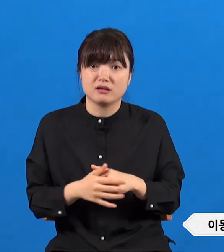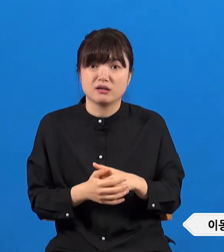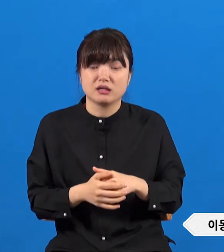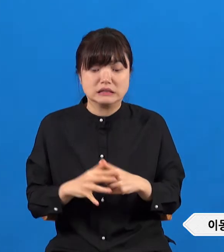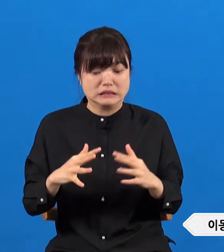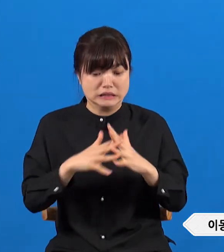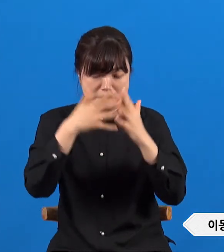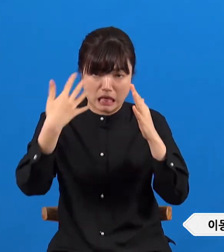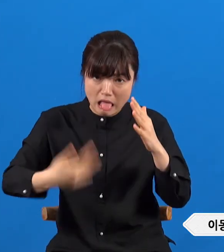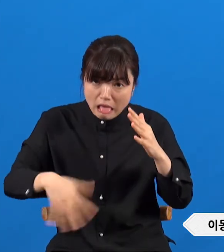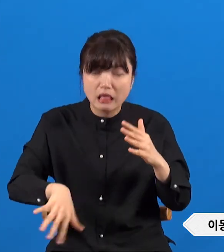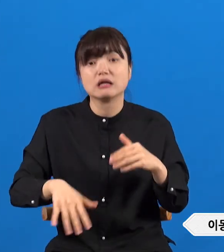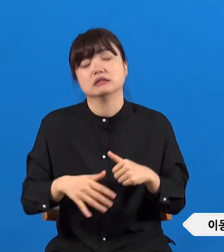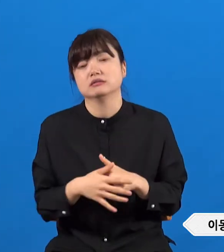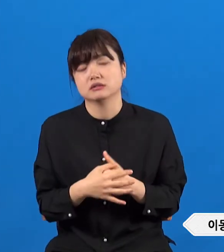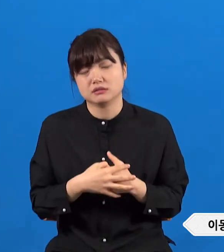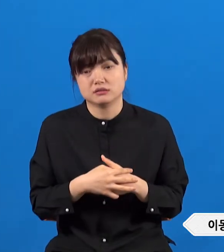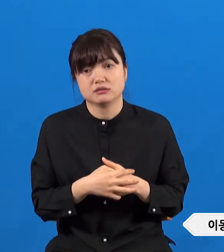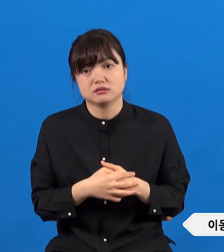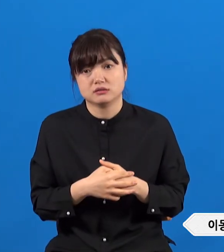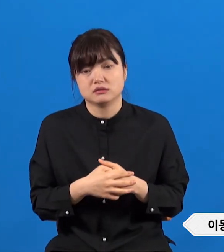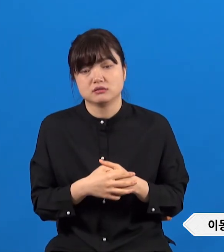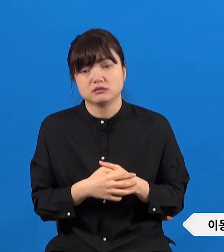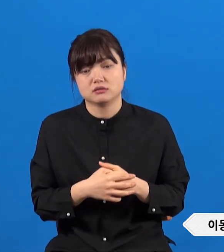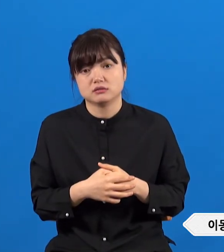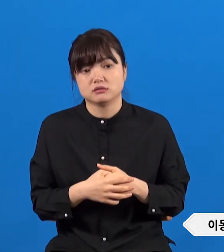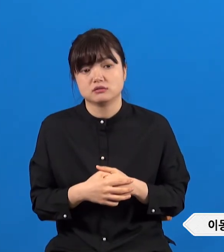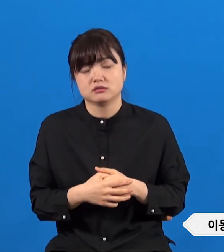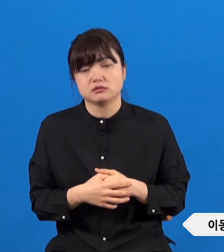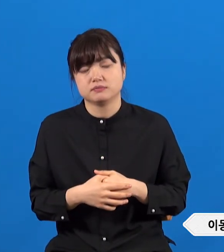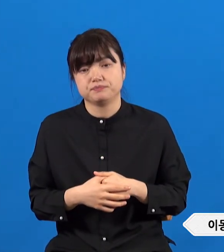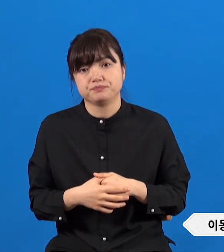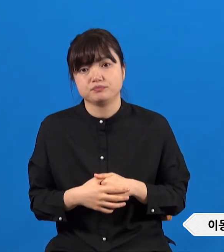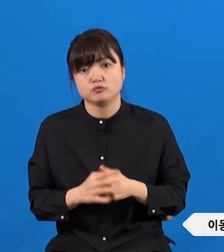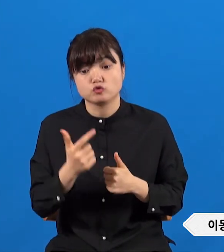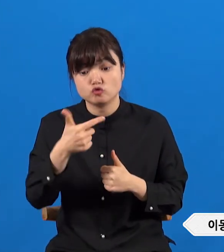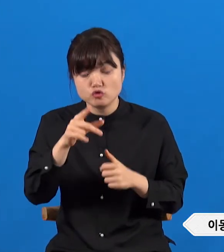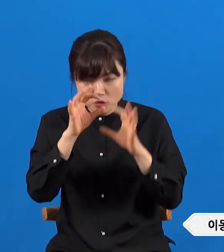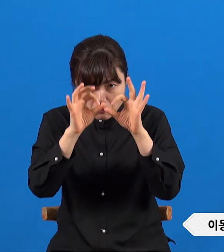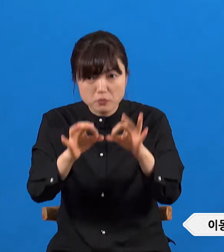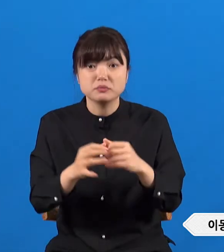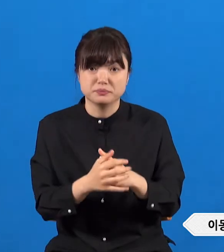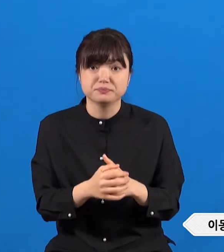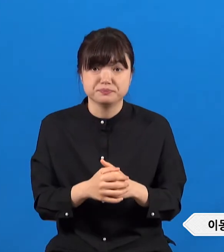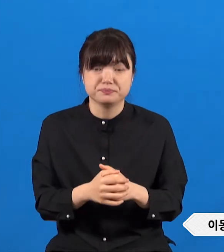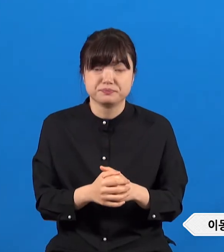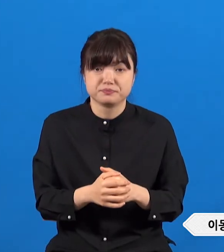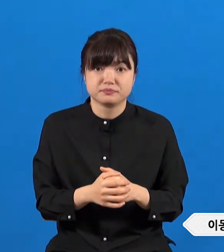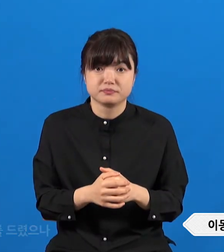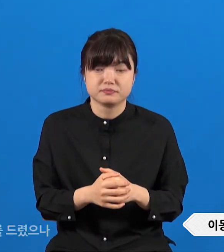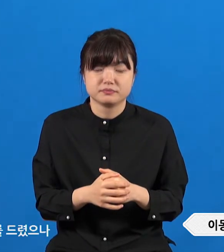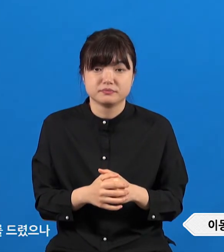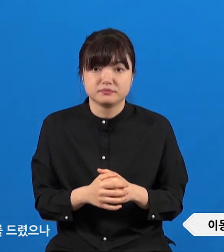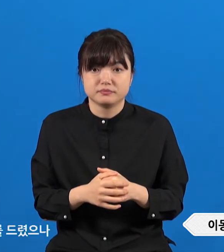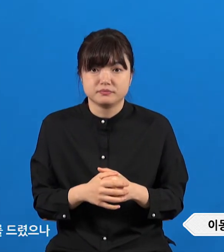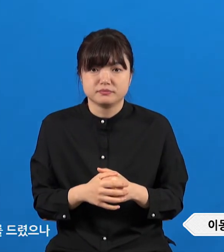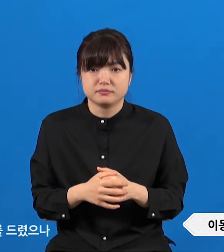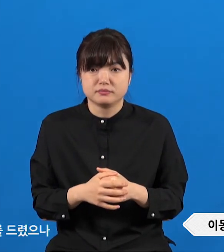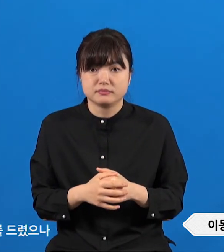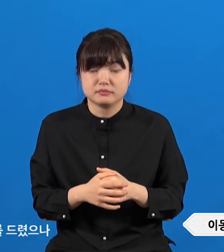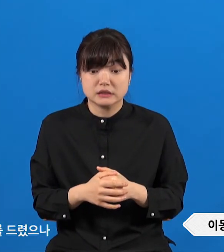헐어졌고 지어지지 않았습니다. 6절이 그것을 우리에게 증거해 주고 있죠. 자, 본문의 6절을 같이 읽겠습니다.